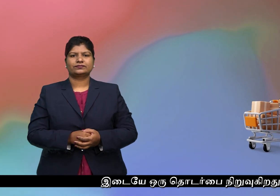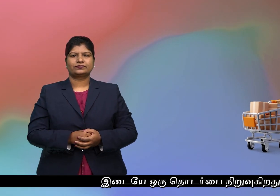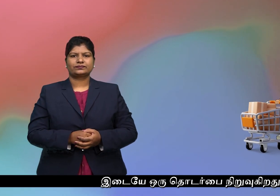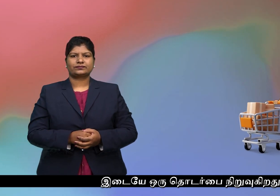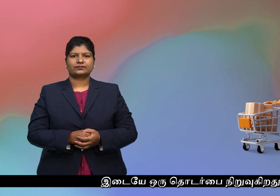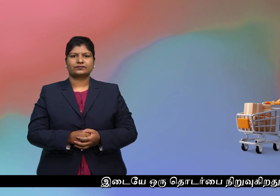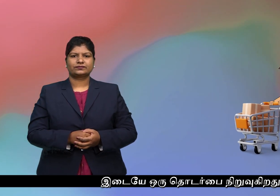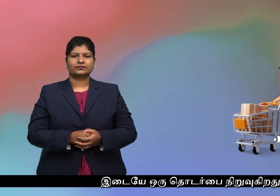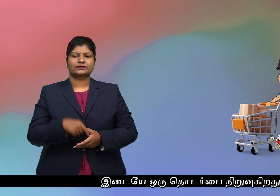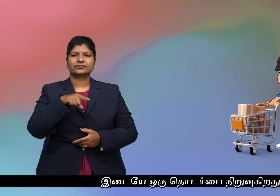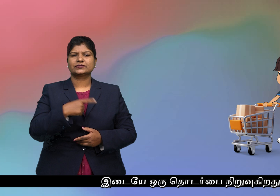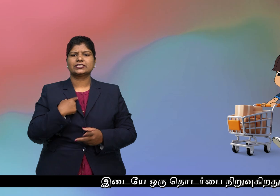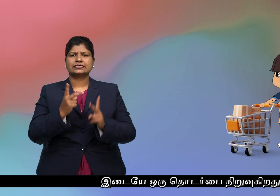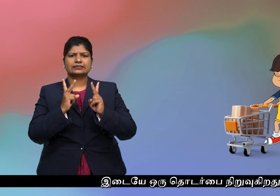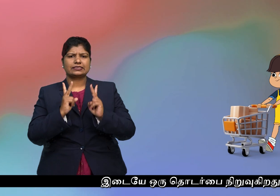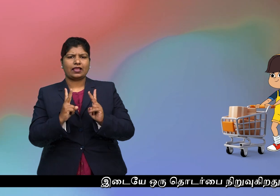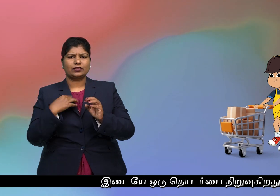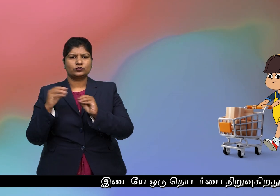இடையே ஒரு தொடர்பை நிறுவுகிறது.